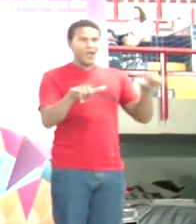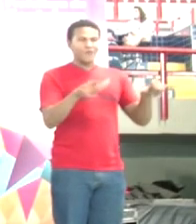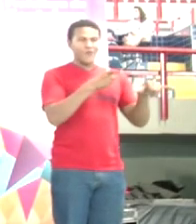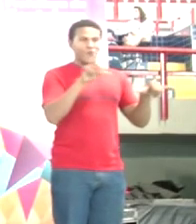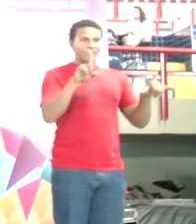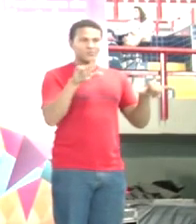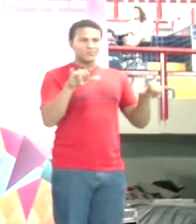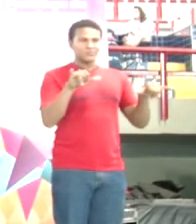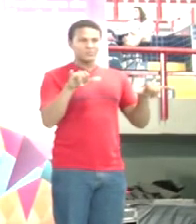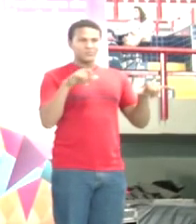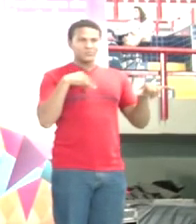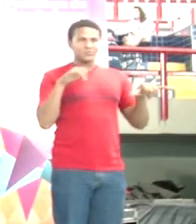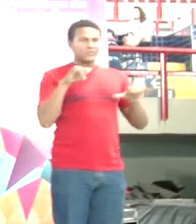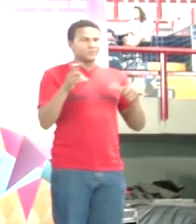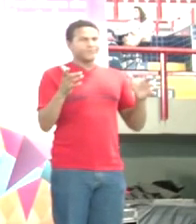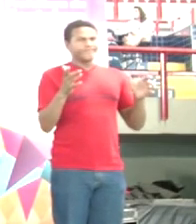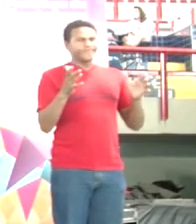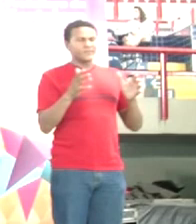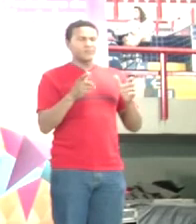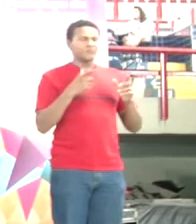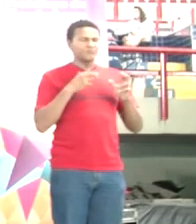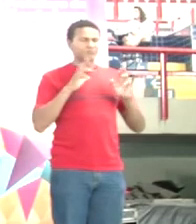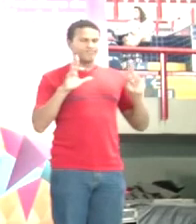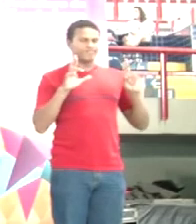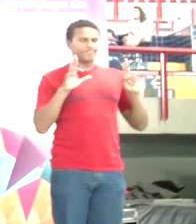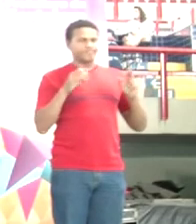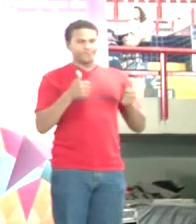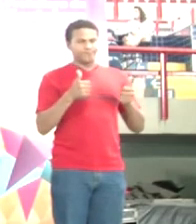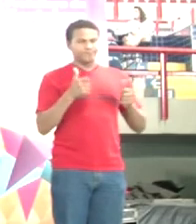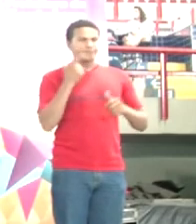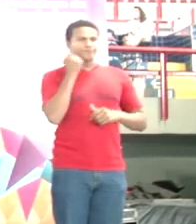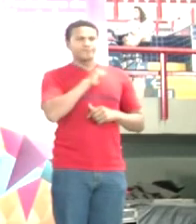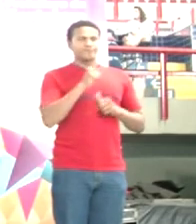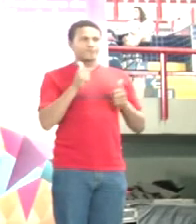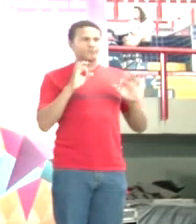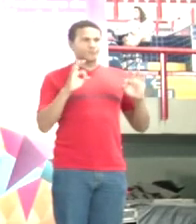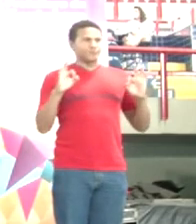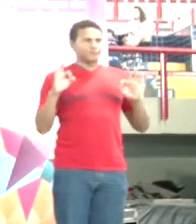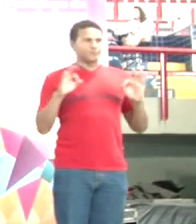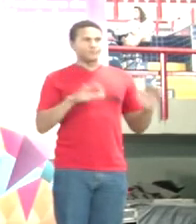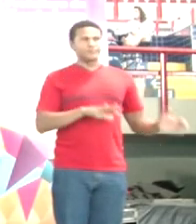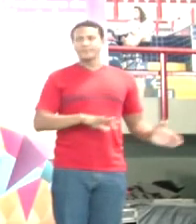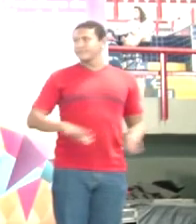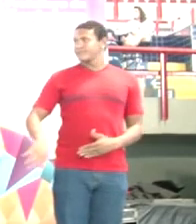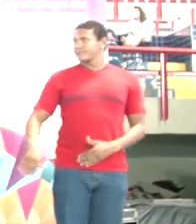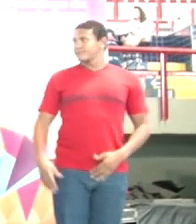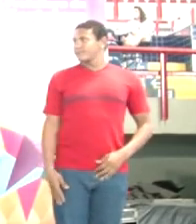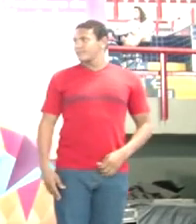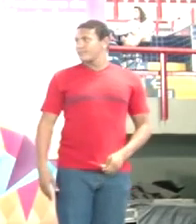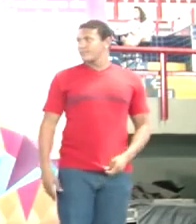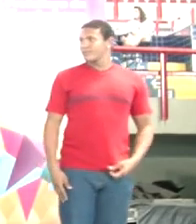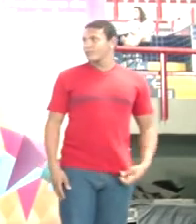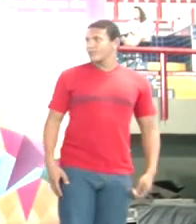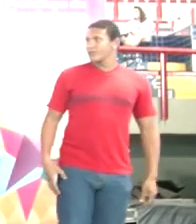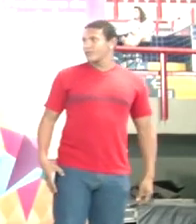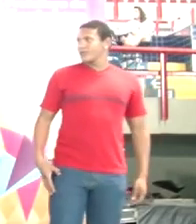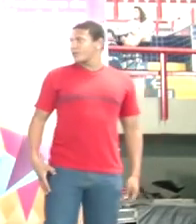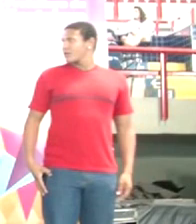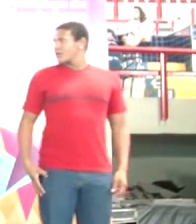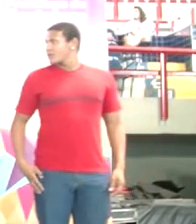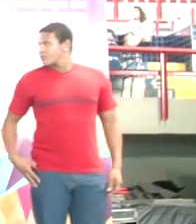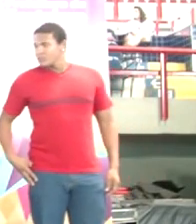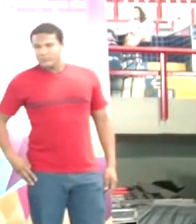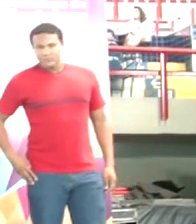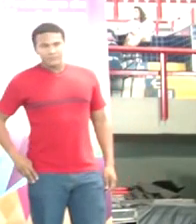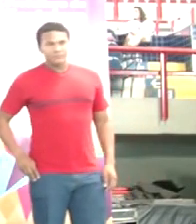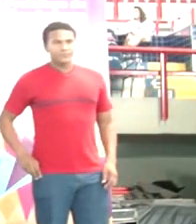depois, separado aí. Tá doidinho aqui, mas vai dar tudo certo, né? Mas vamos ver, outra questãozinha aí, ó. Primeira questão, então